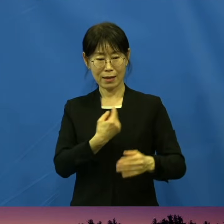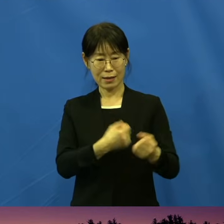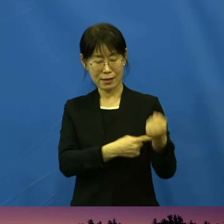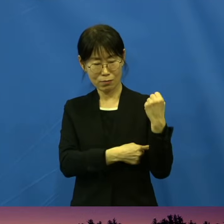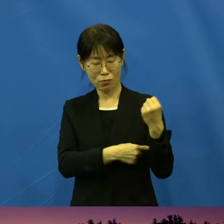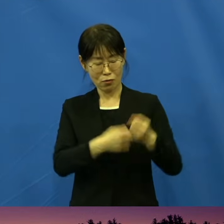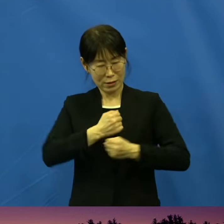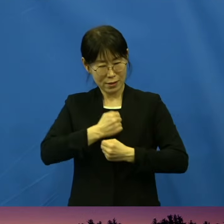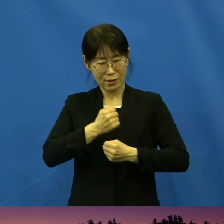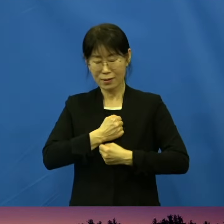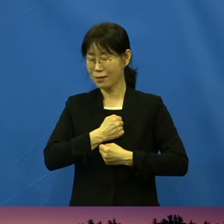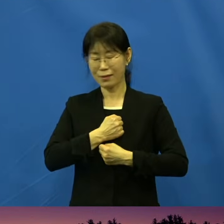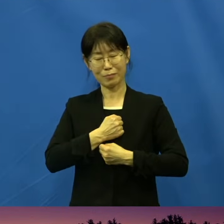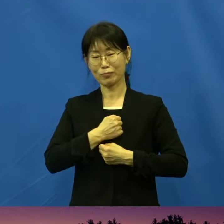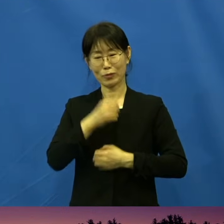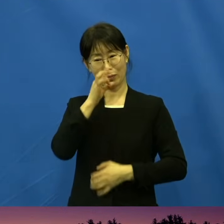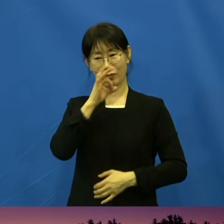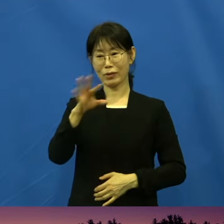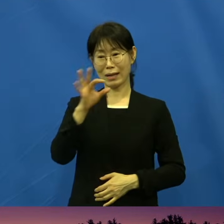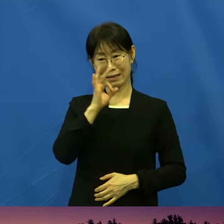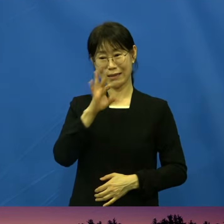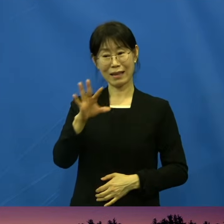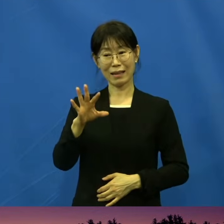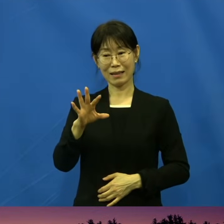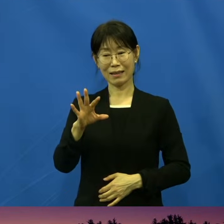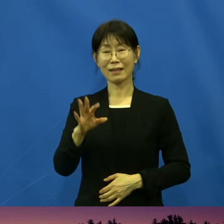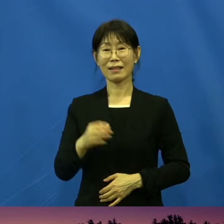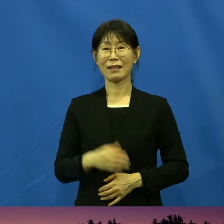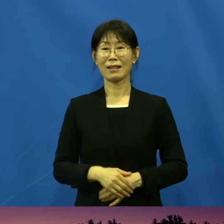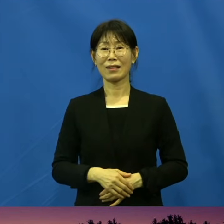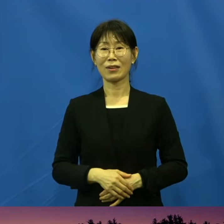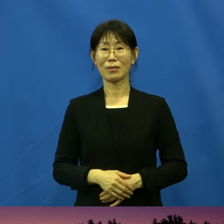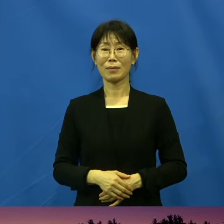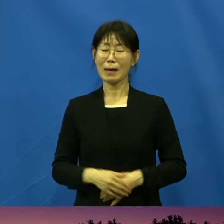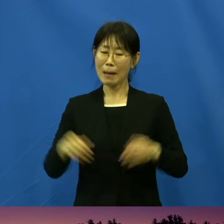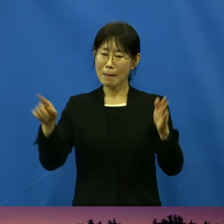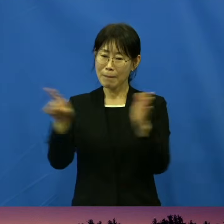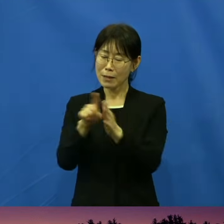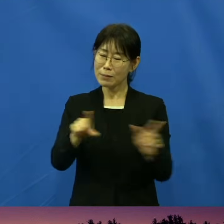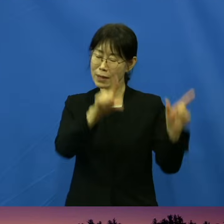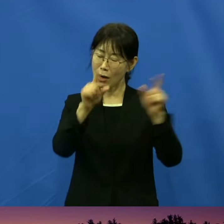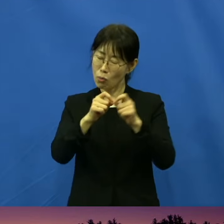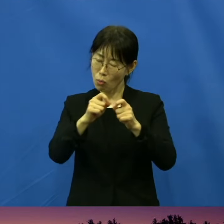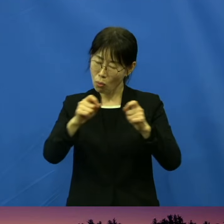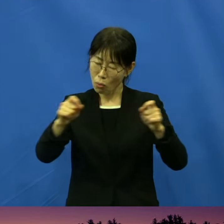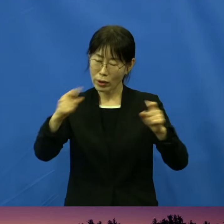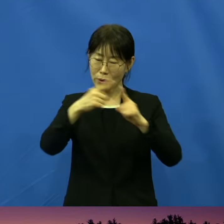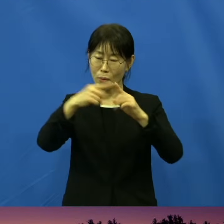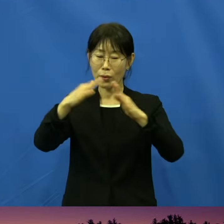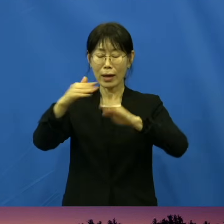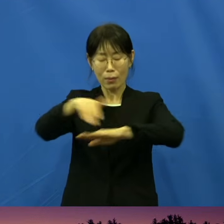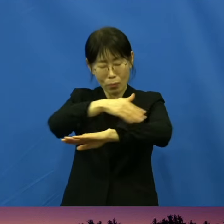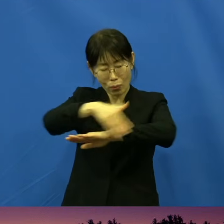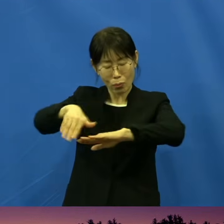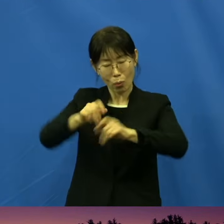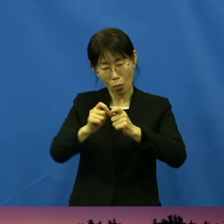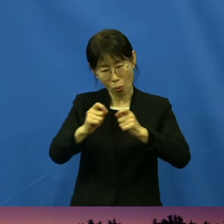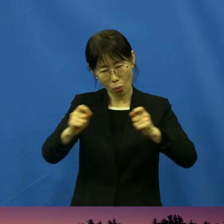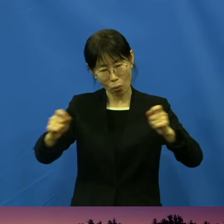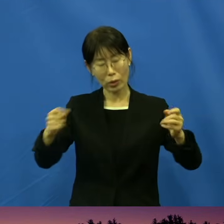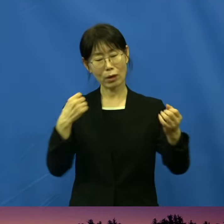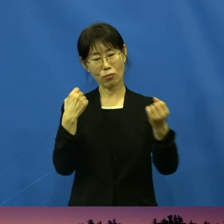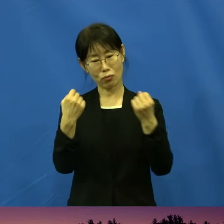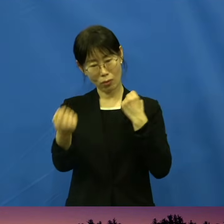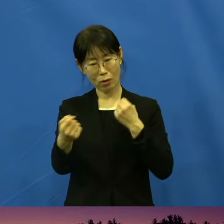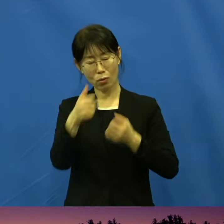그러나 여러분, 신앙생활을 오래 하면서 변화도 없고 늘 답보 상태에 빠져 있고 또